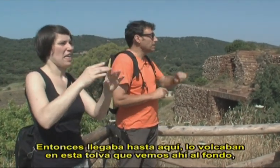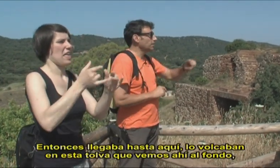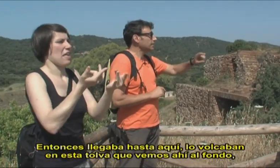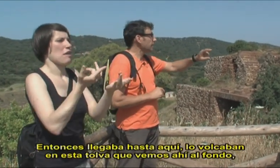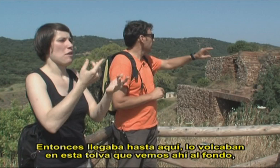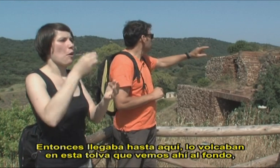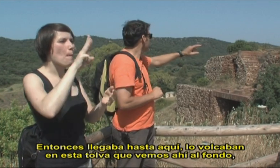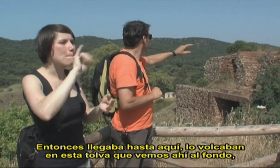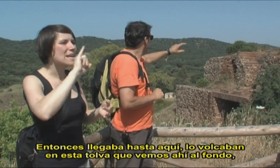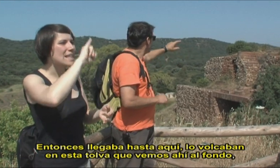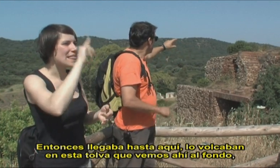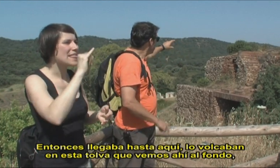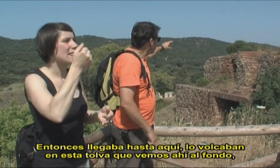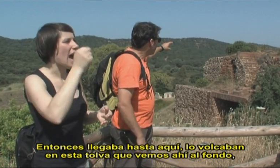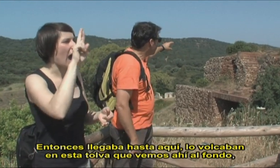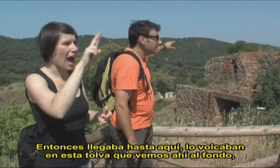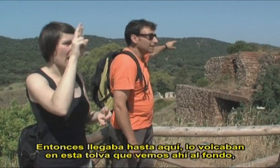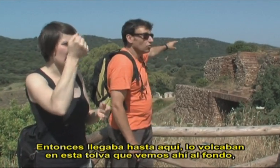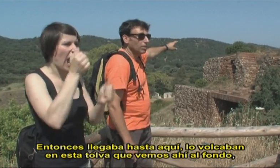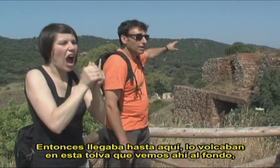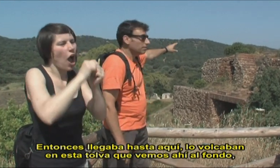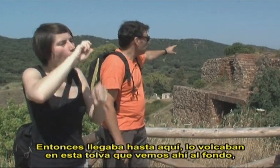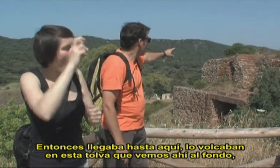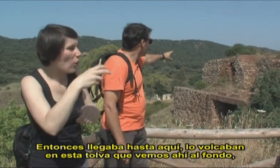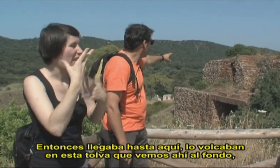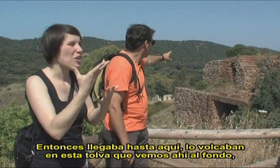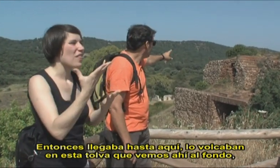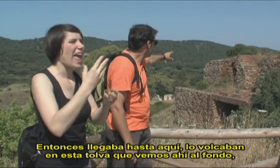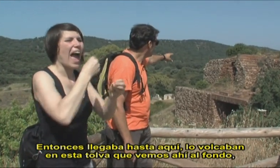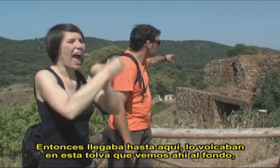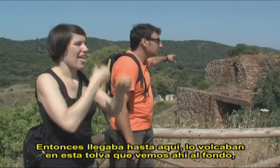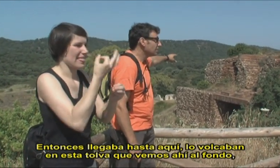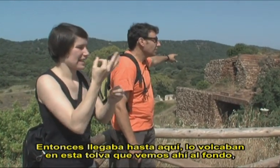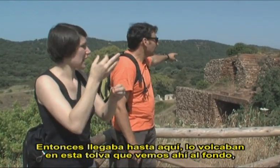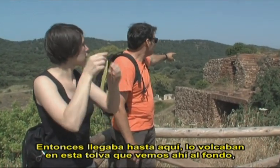Entonces llegaban hasta aquí, lo volcaban en esa tolva que vemos ahí al fondo,